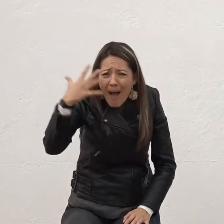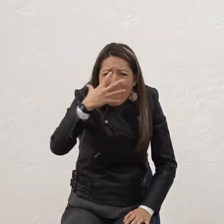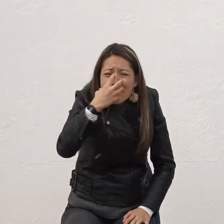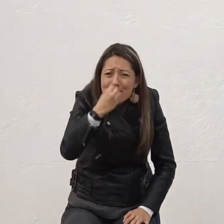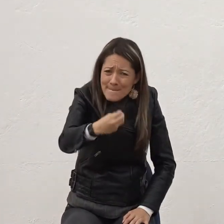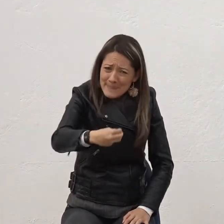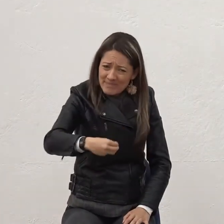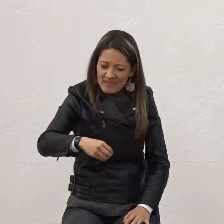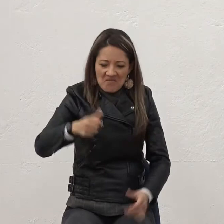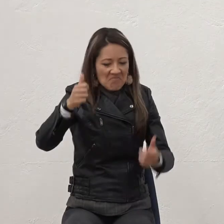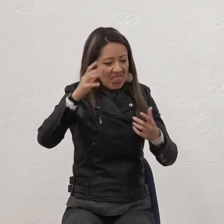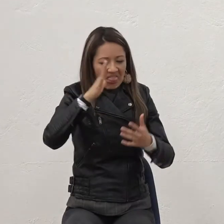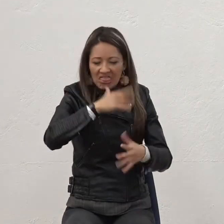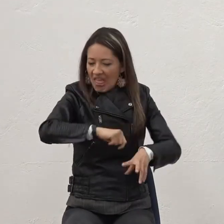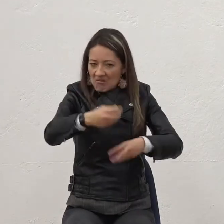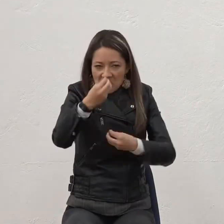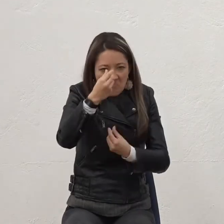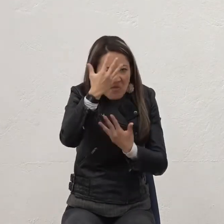o el más corrupto,